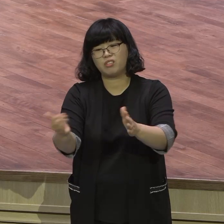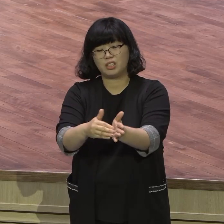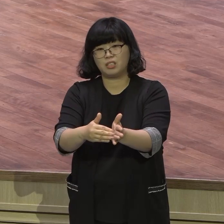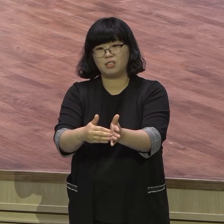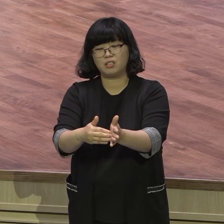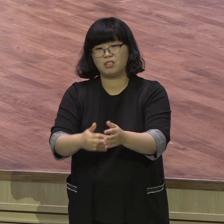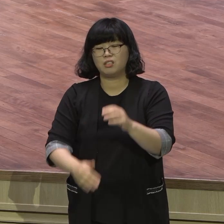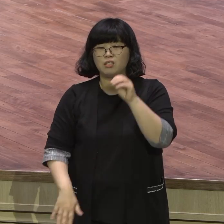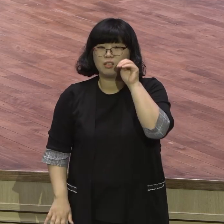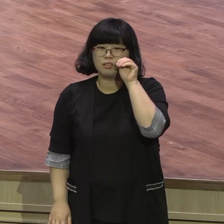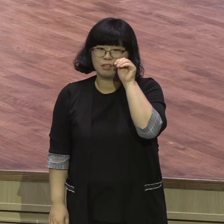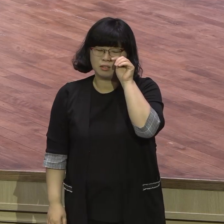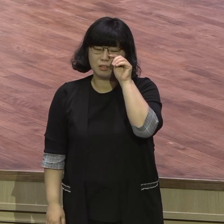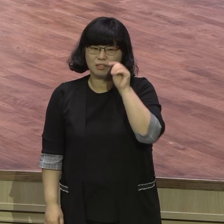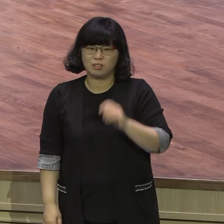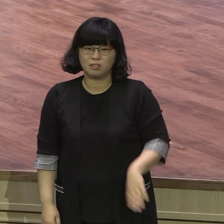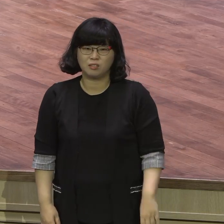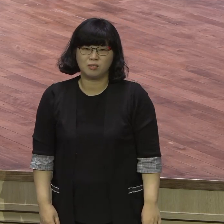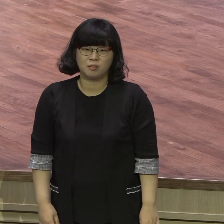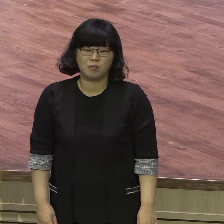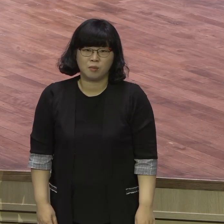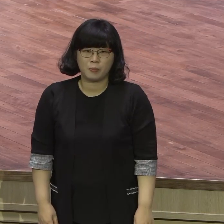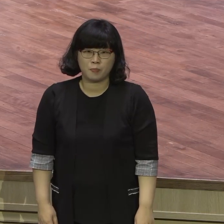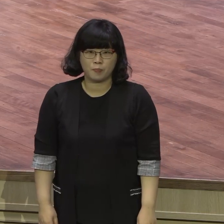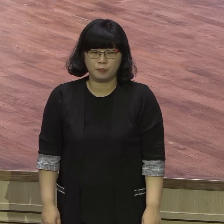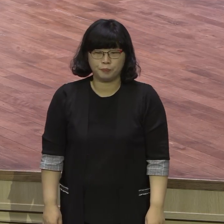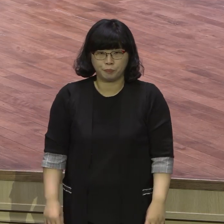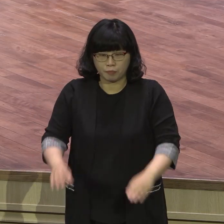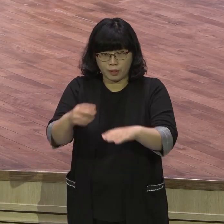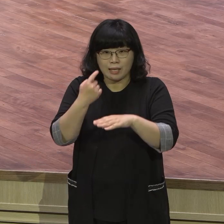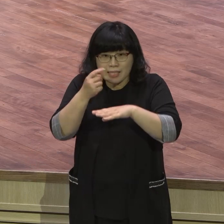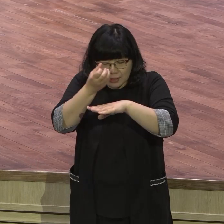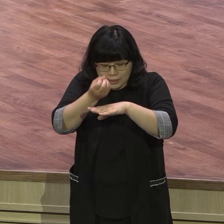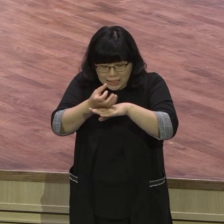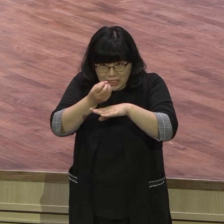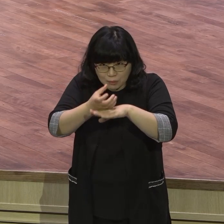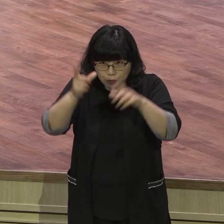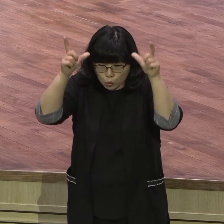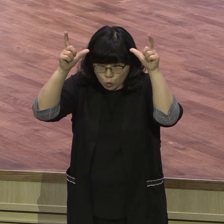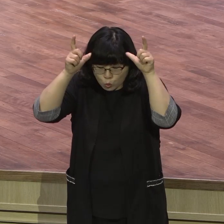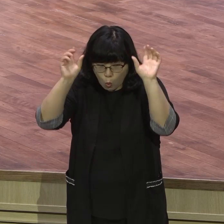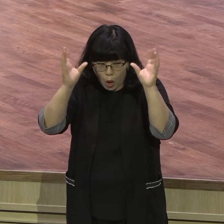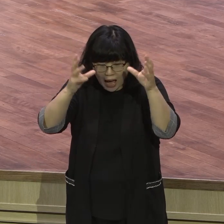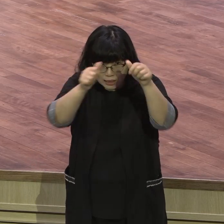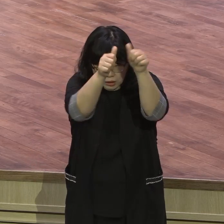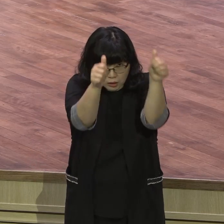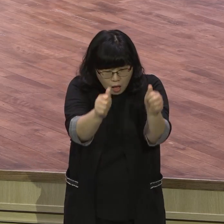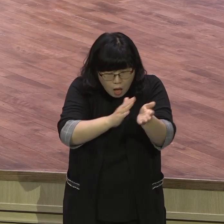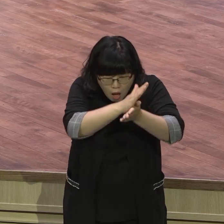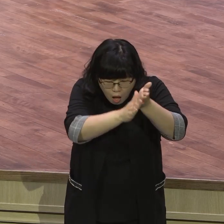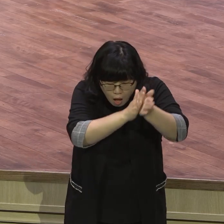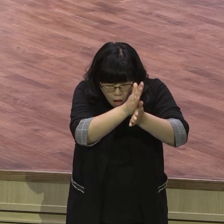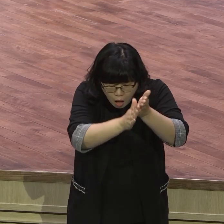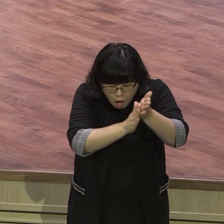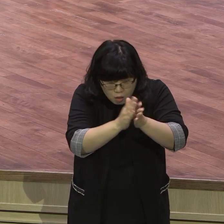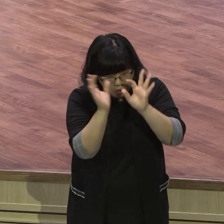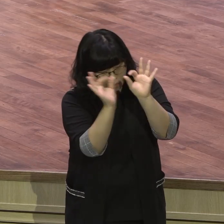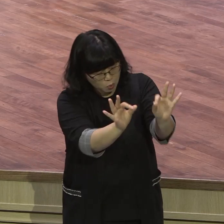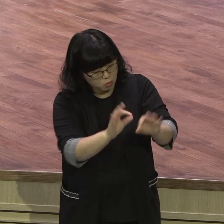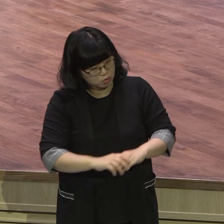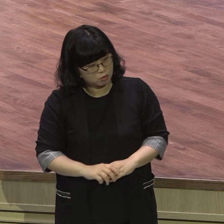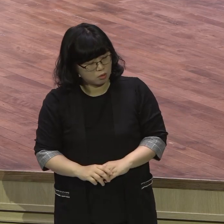금송아지 우상을 만들고 섬겼던 이스라엘 백성들을 보고 모세가 한치의